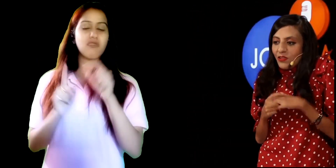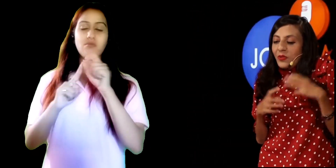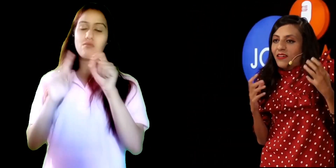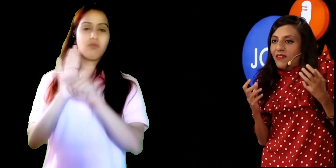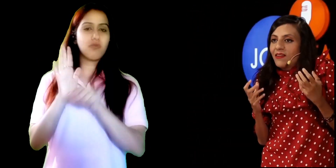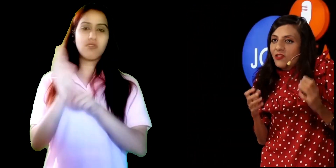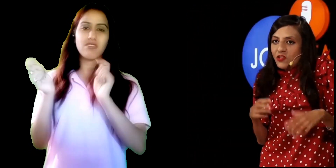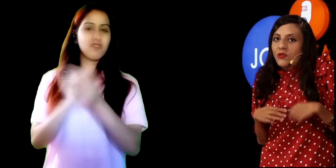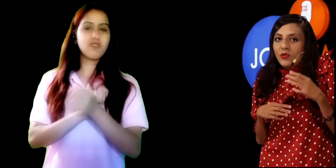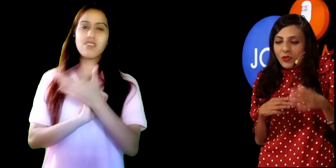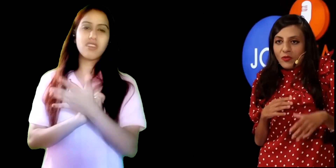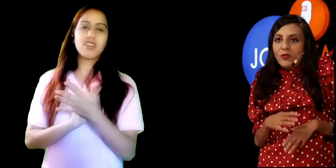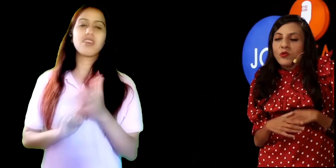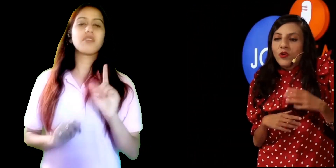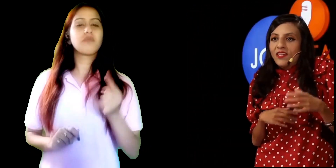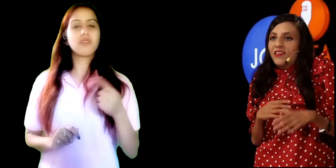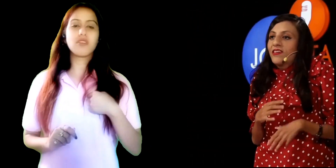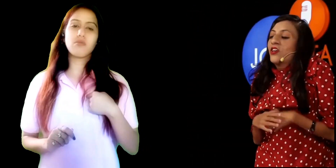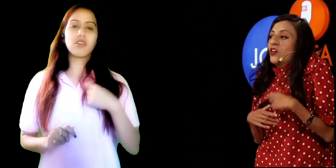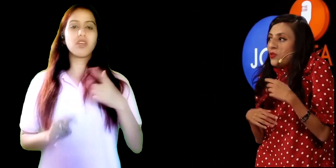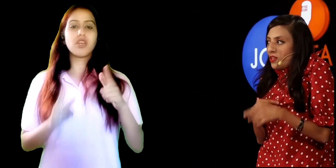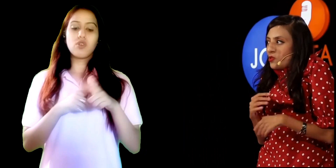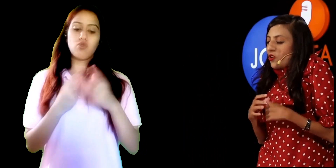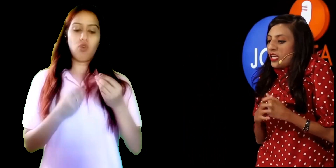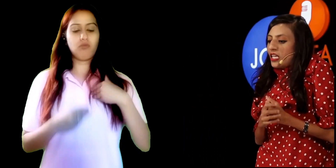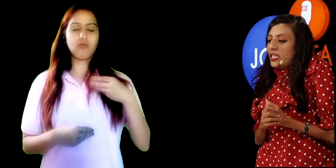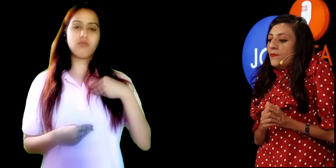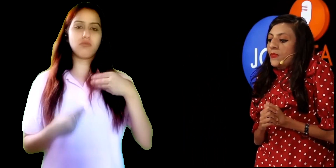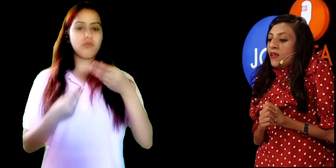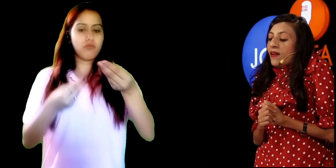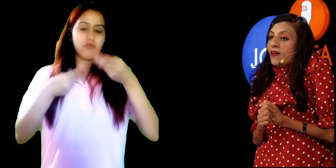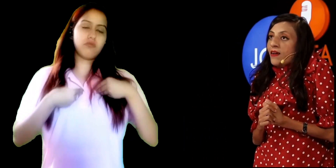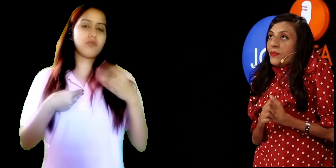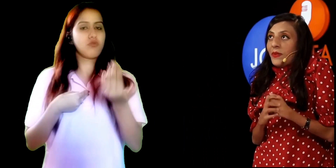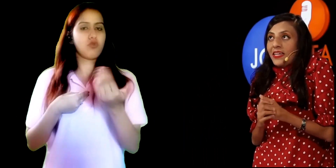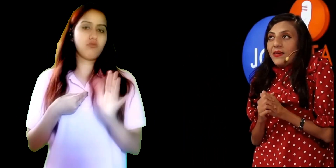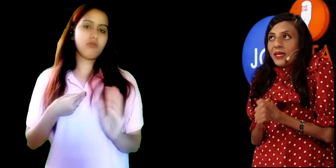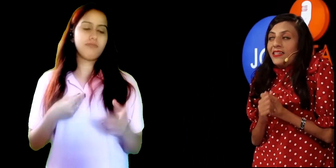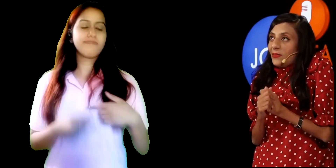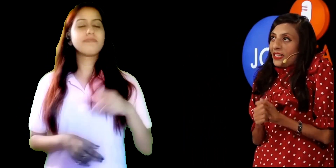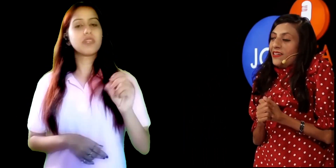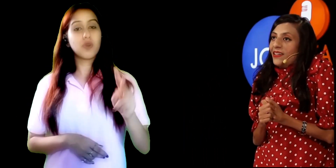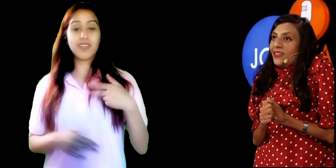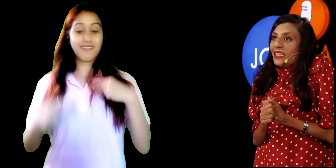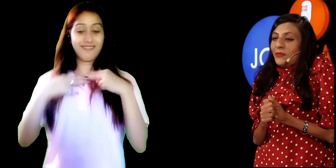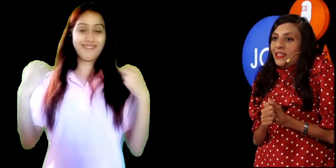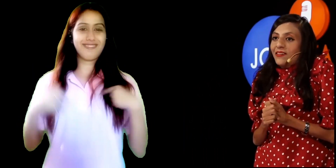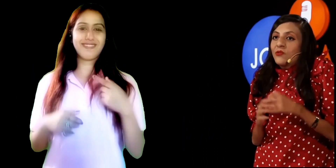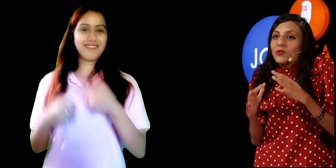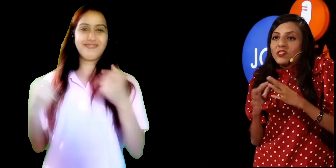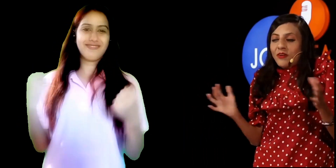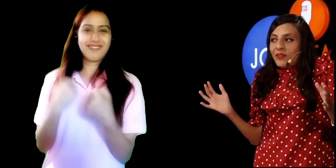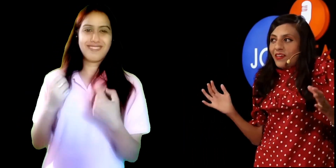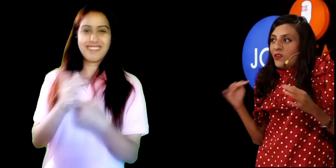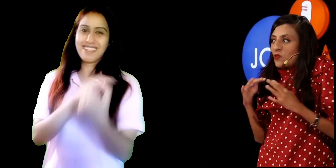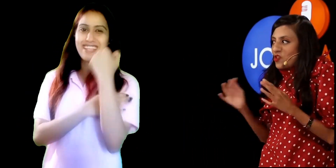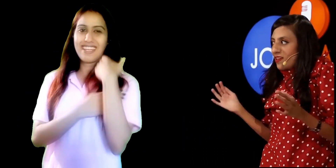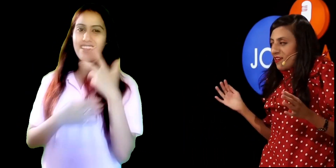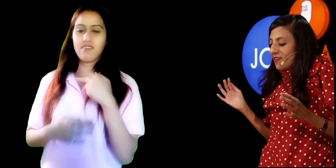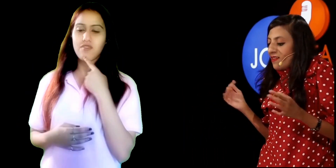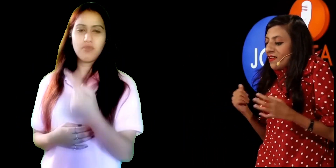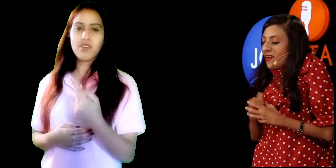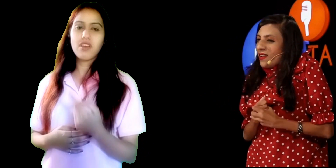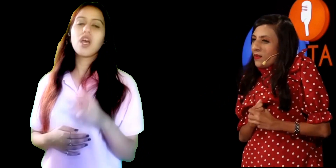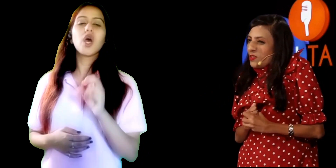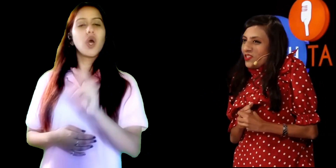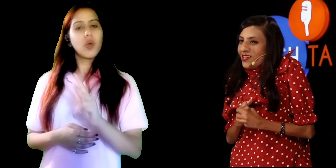जजमेंट आया, तो मैंने कहा अच्छा चलो अभी थोड़ी देर में मेरे को ज्वाइनिंग आएगी, थोड़ी देर में ज्वाइनिंग आएगी। मैं बैठी रही 3 महीने तक कोई जवाब नहीं आया, कुछ नहीं